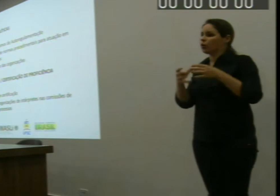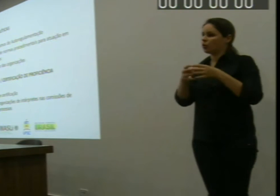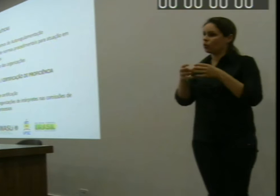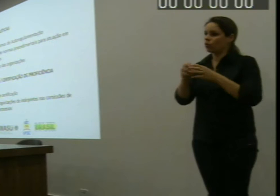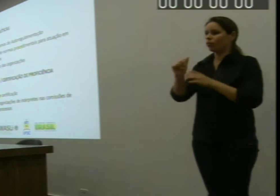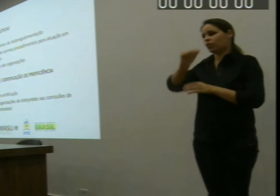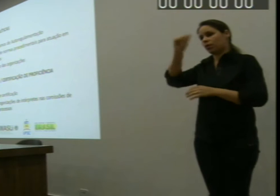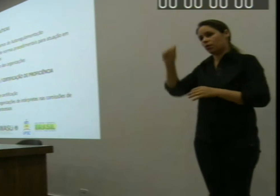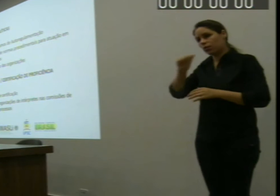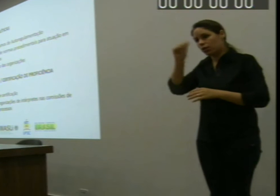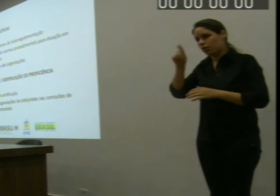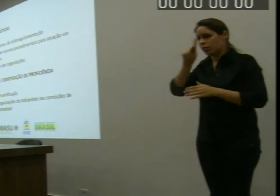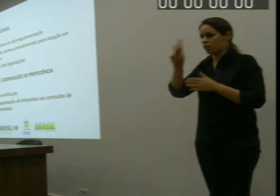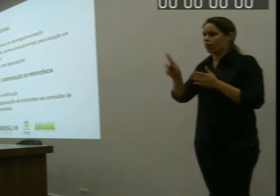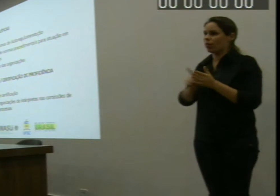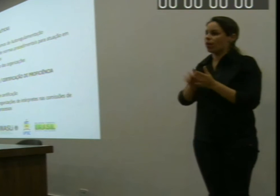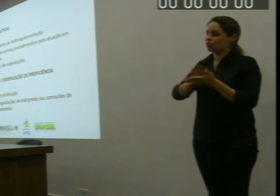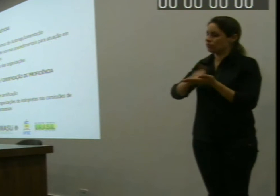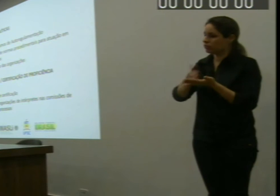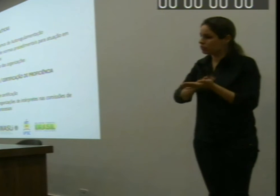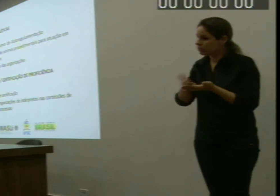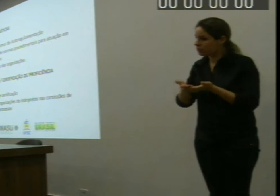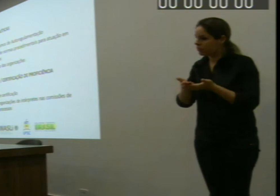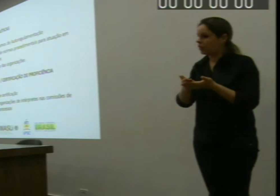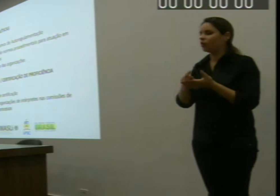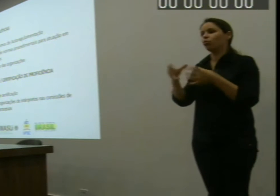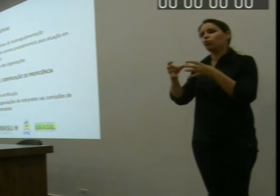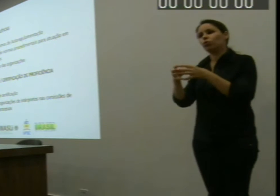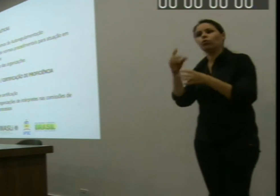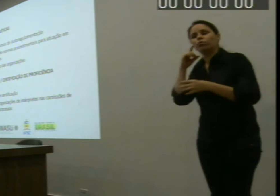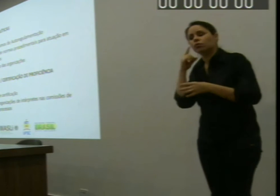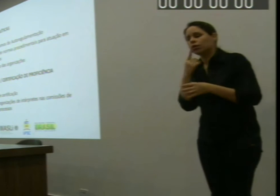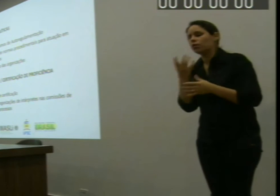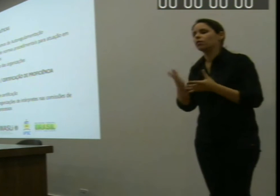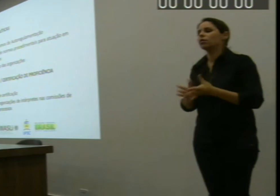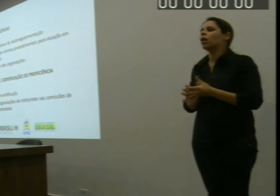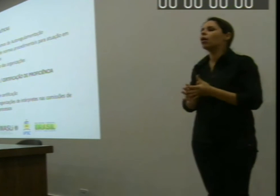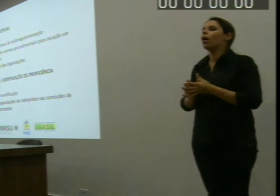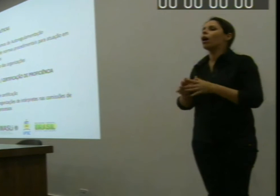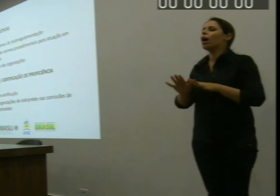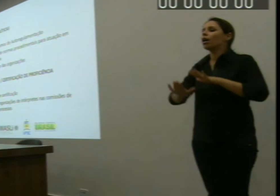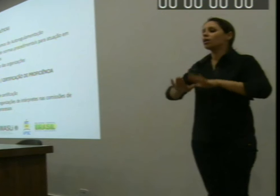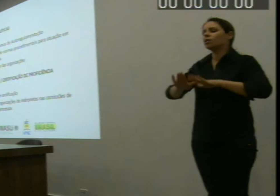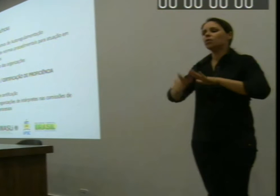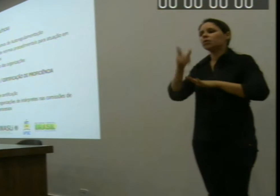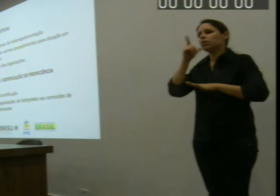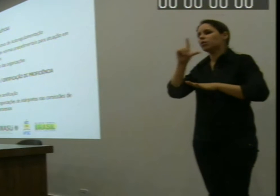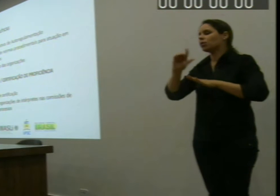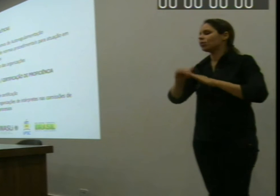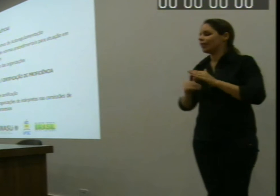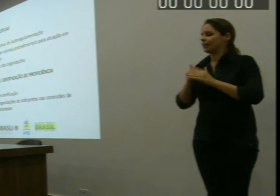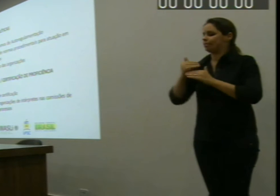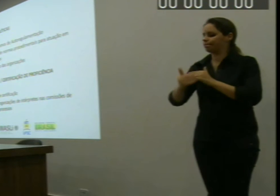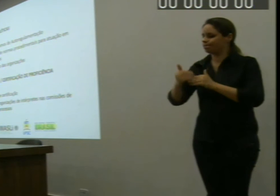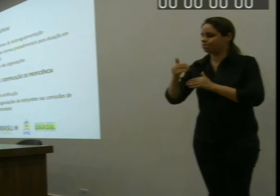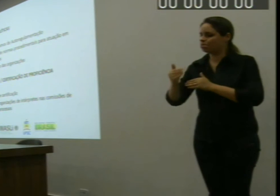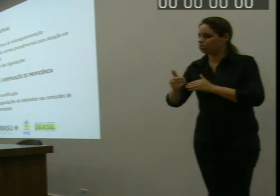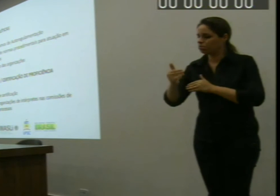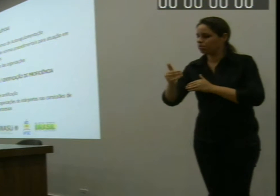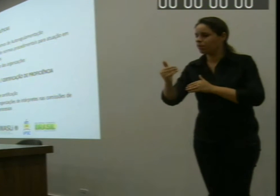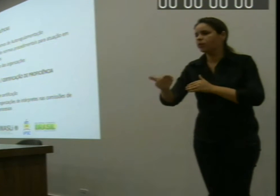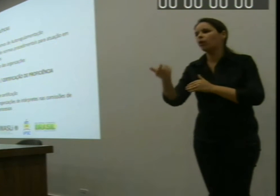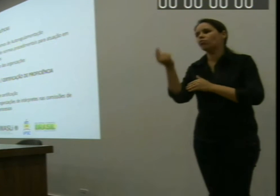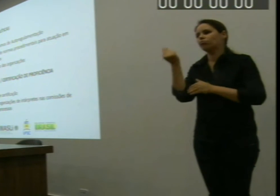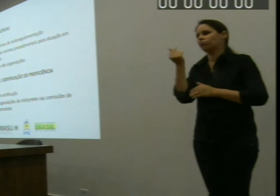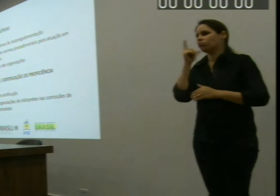existem associações que nem esse simplório conseguem se eh se manter nem nesse simplório ou seja não são autossustentáveis